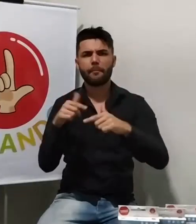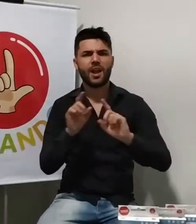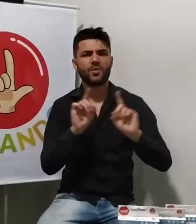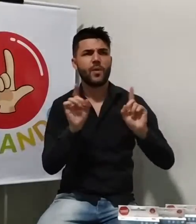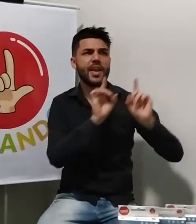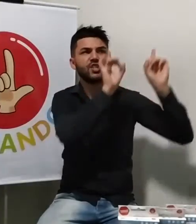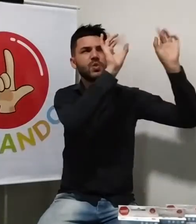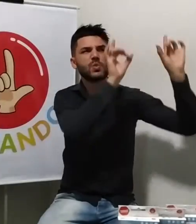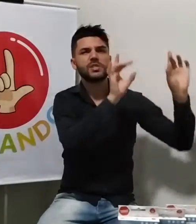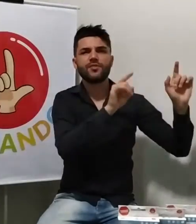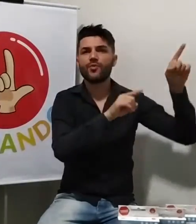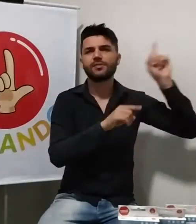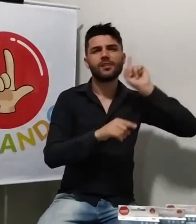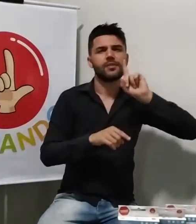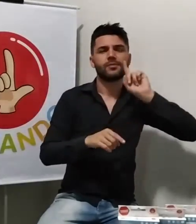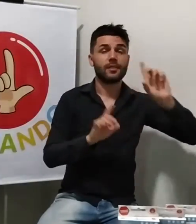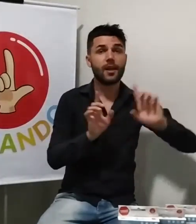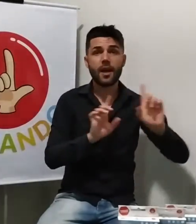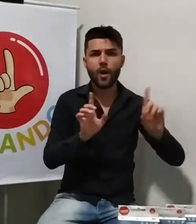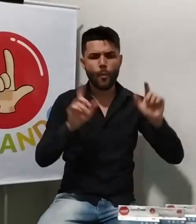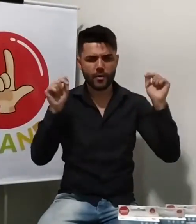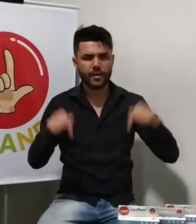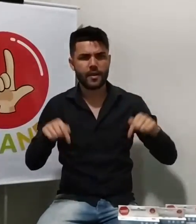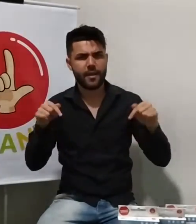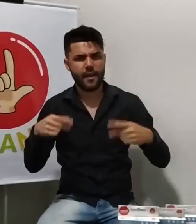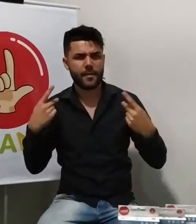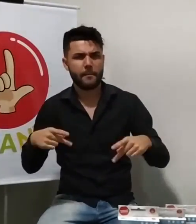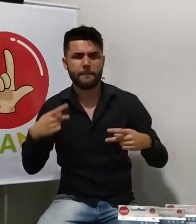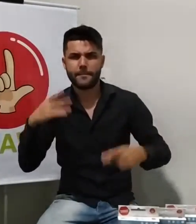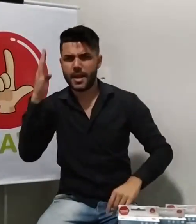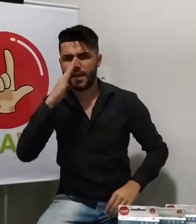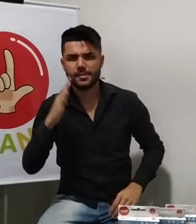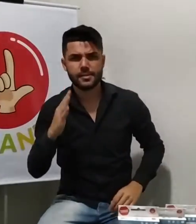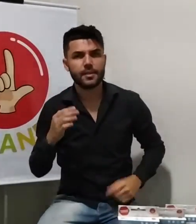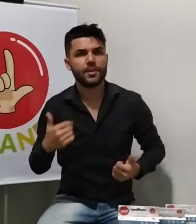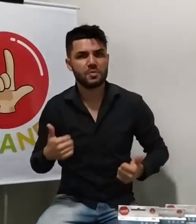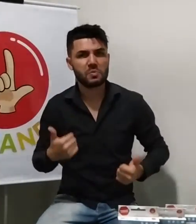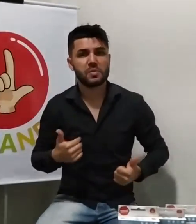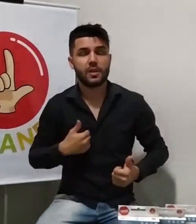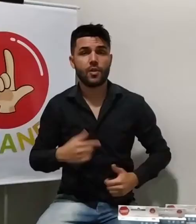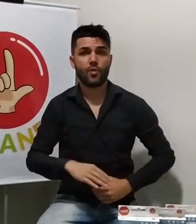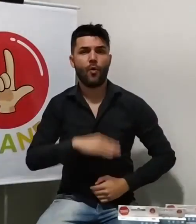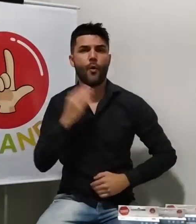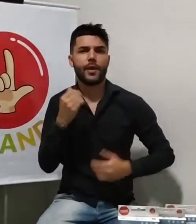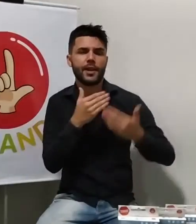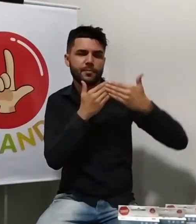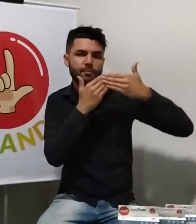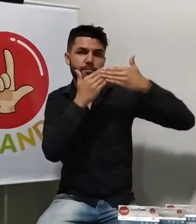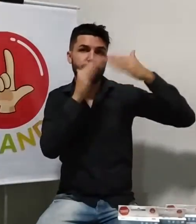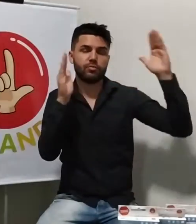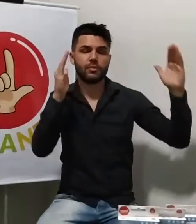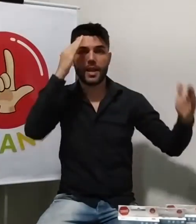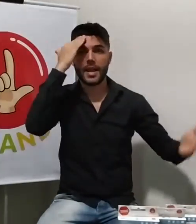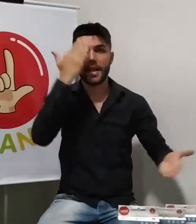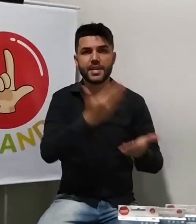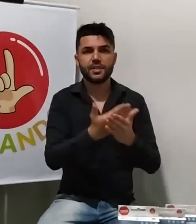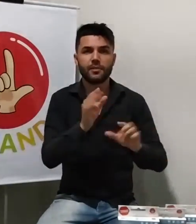pro Brasil também, é para quem quiser, é para quem ousar a sair do quadrado e acreditar nos seus projetos, empreender com coragem, às